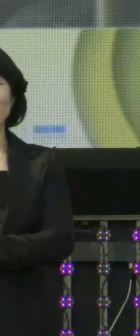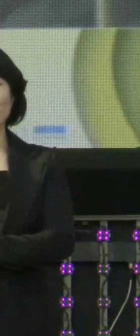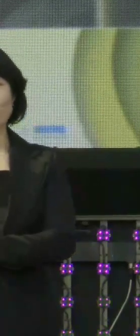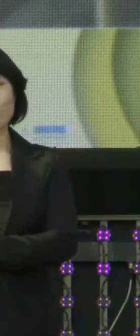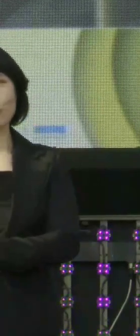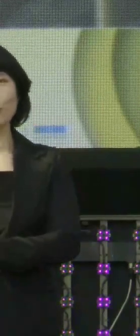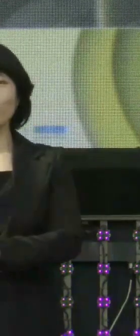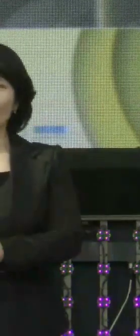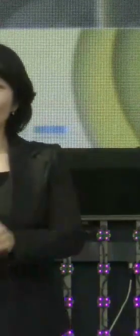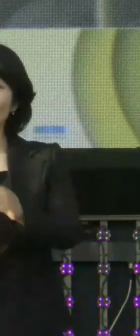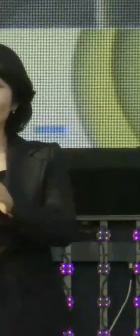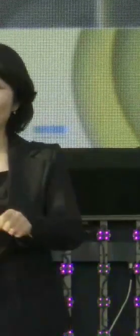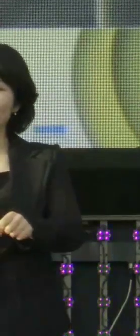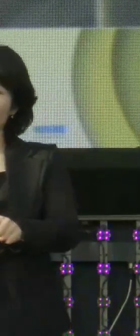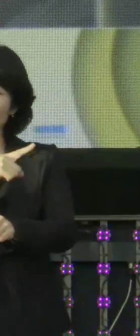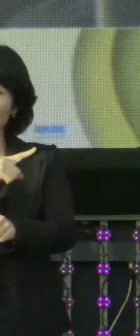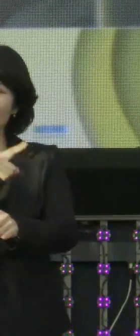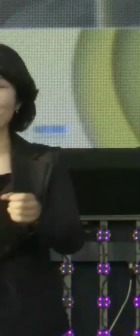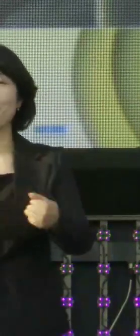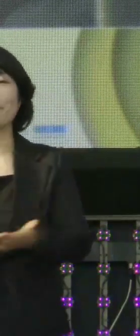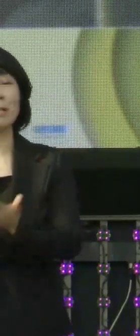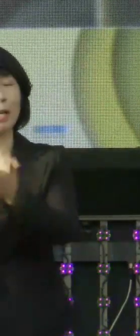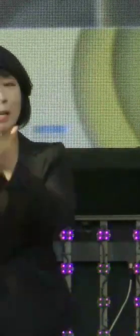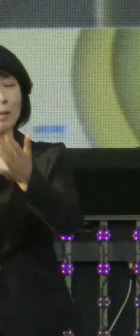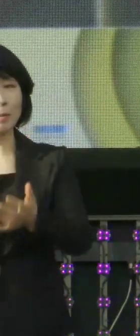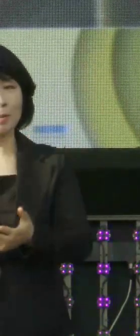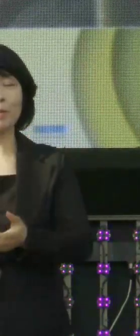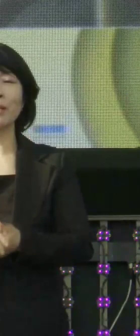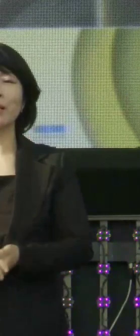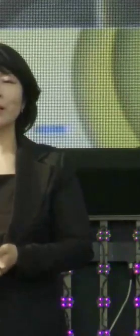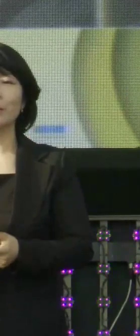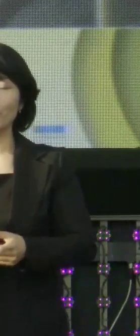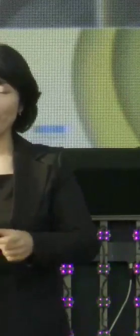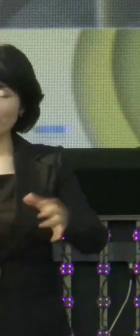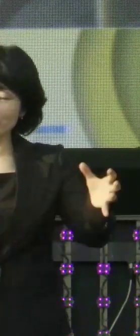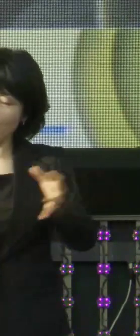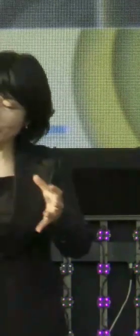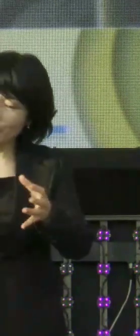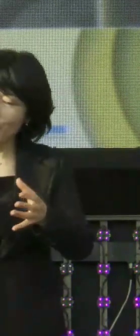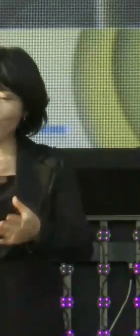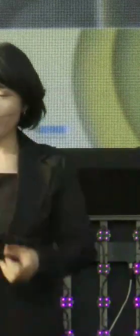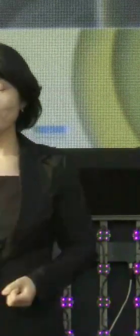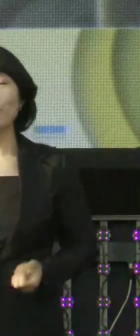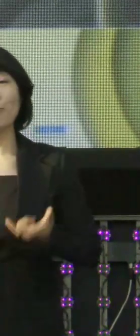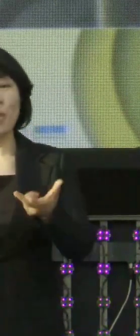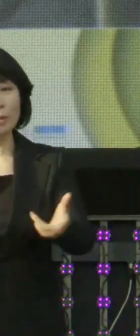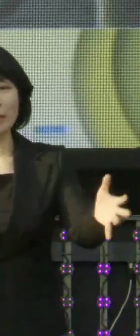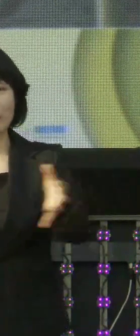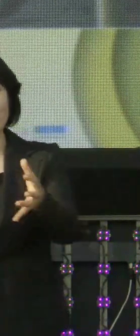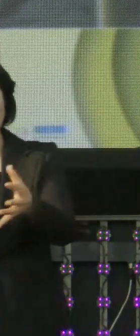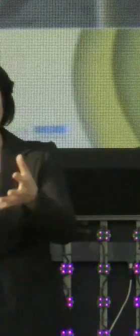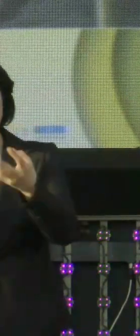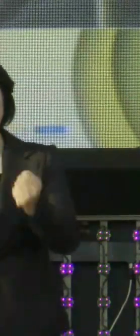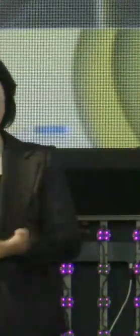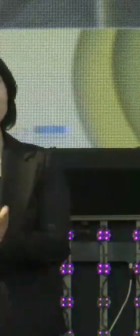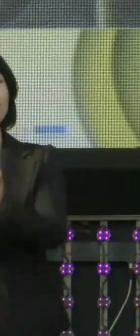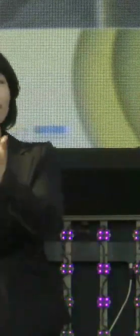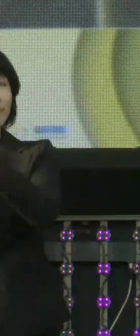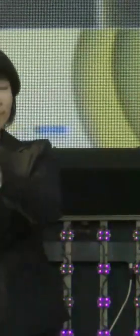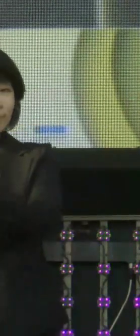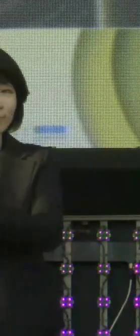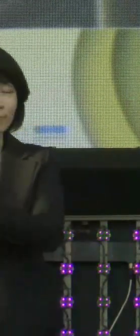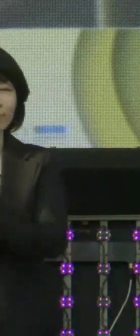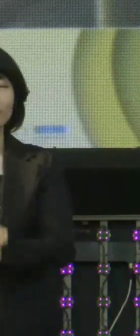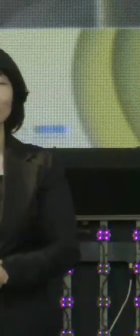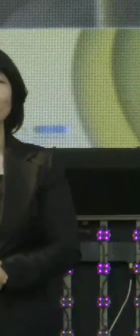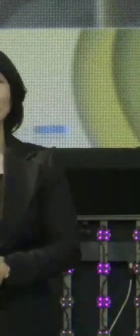문화가 가장 발달한 또 곳이고, 그리고 또 각종 단체, 봉사단체의 문화가 가장 왕성하게 발달한 곳입니다.